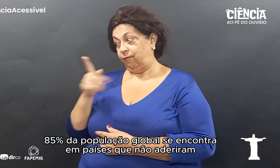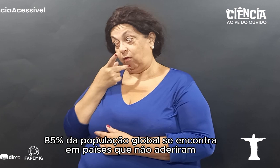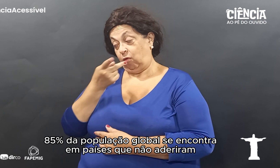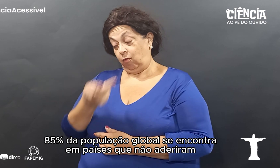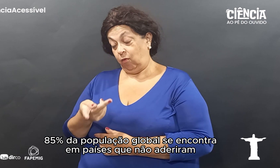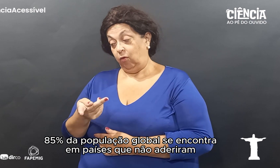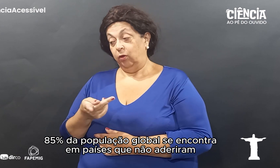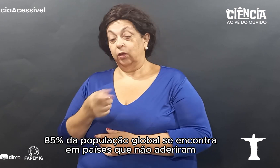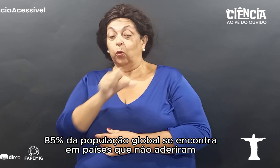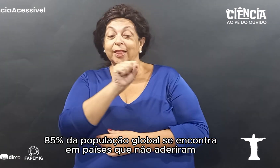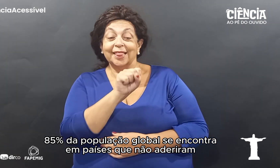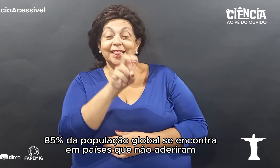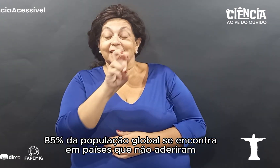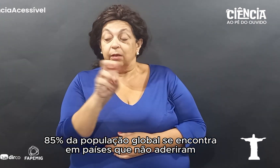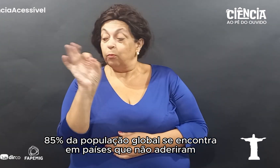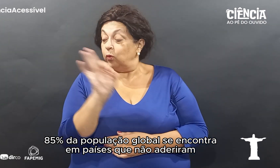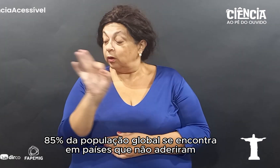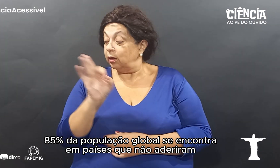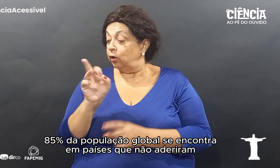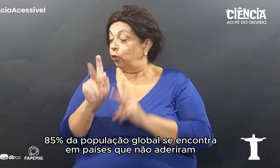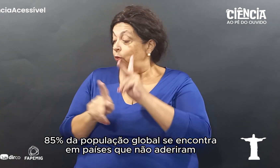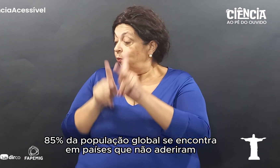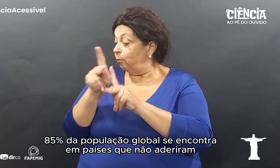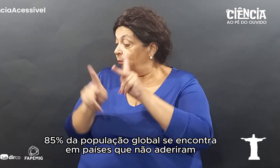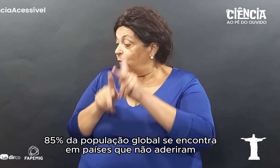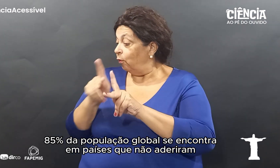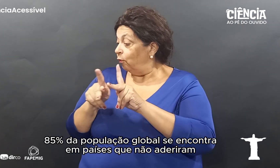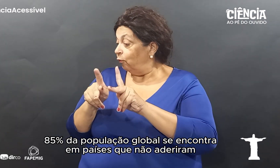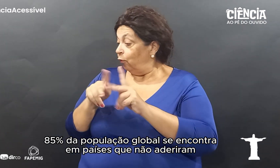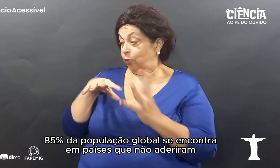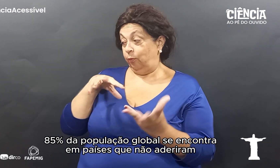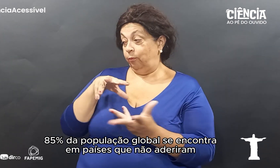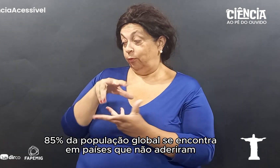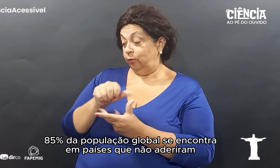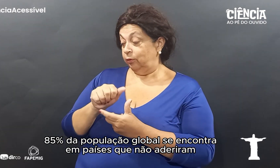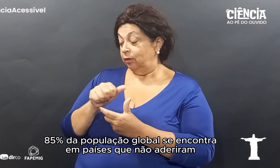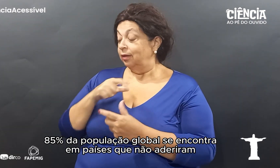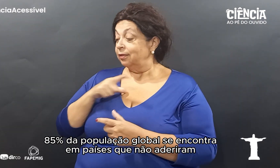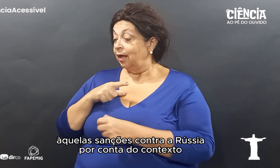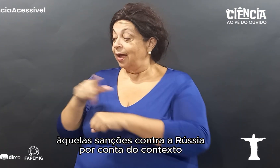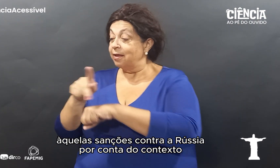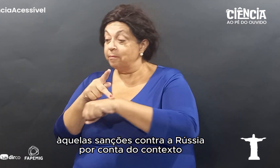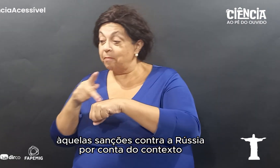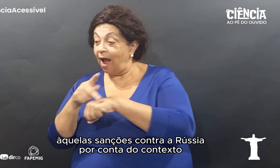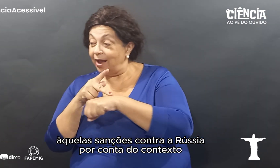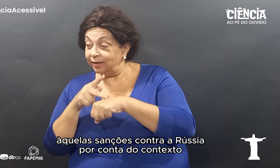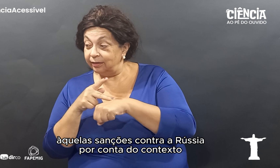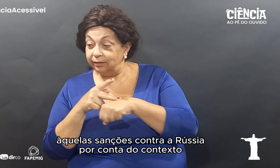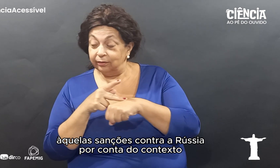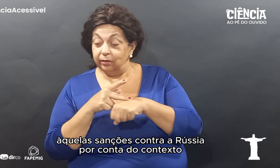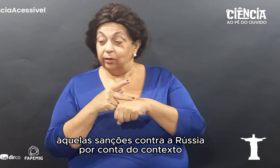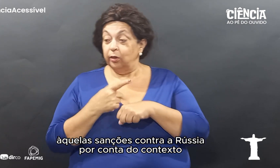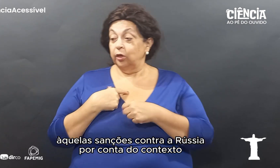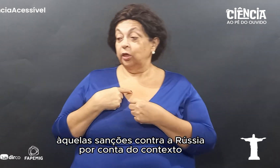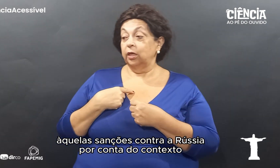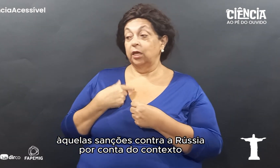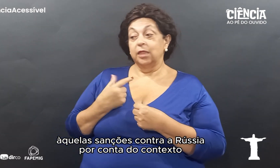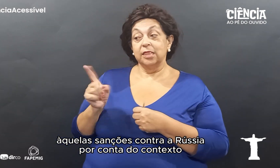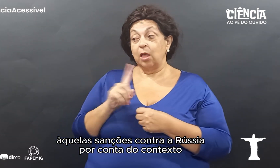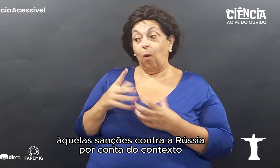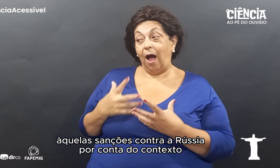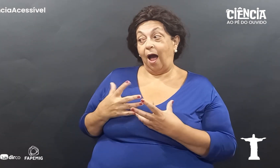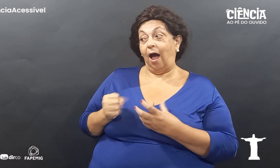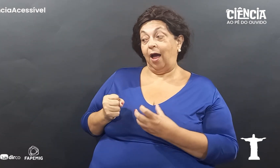85% da população global se encontra em países que não aderiram àquelas sanções contra a Rússia por conta